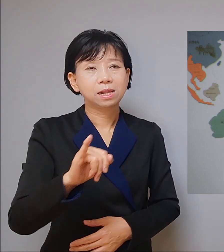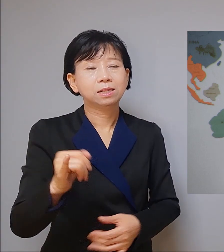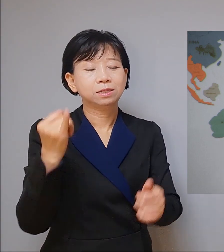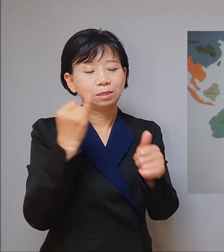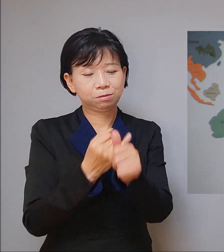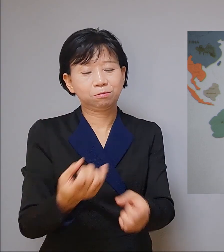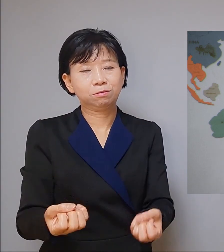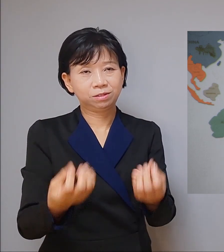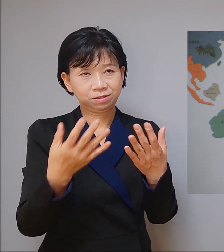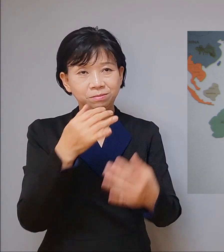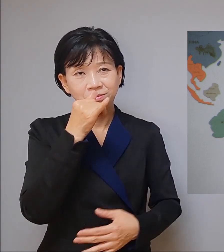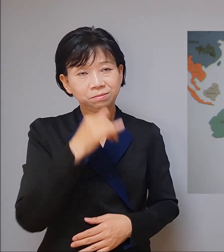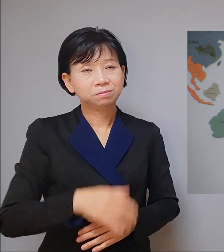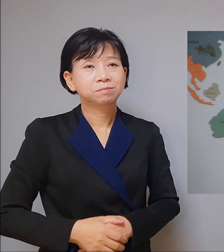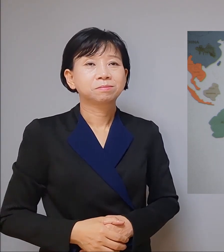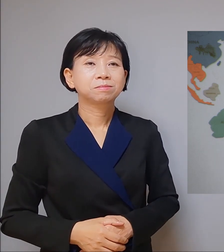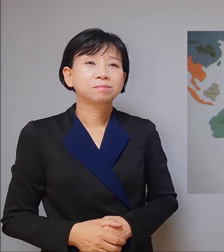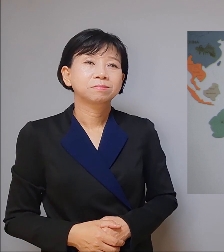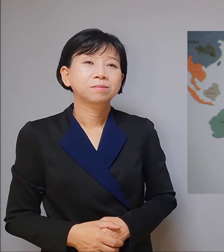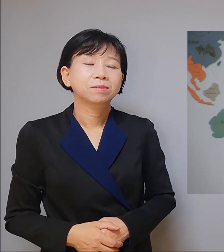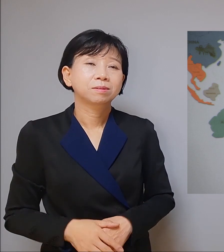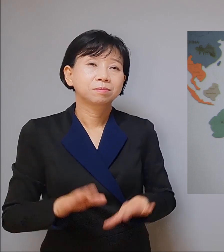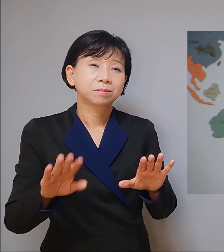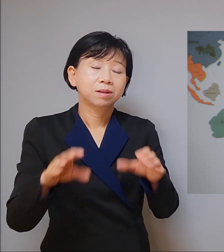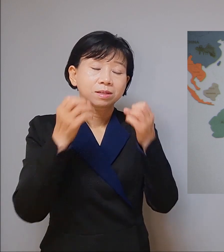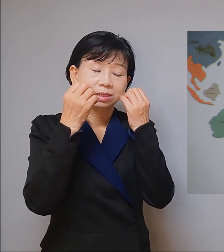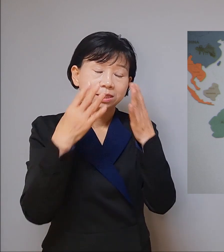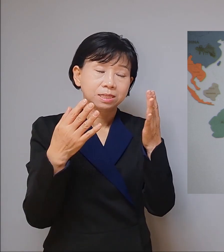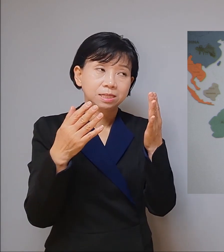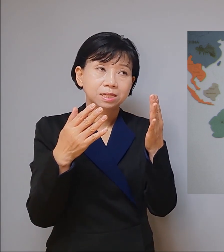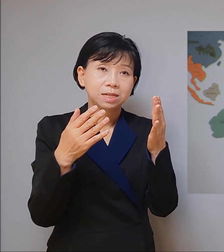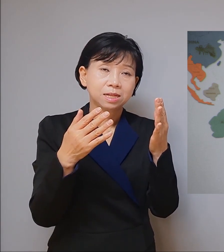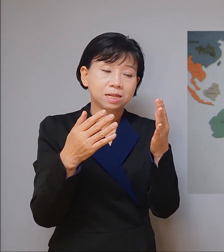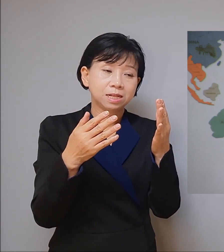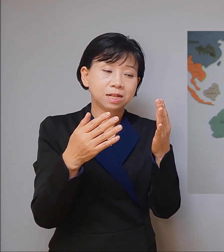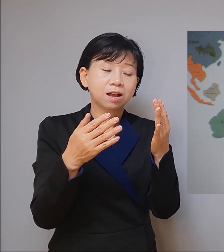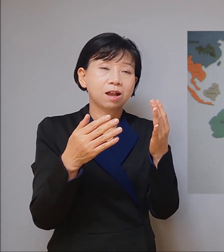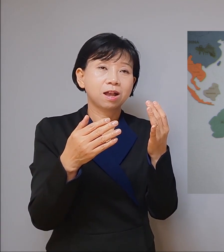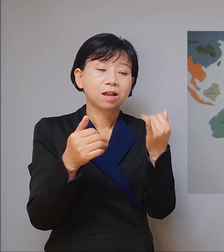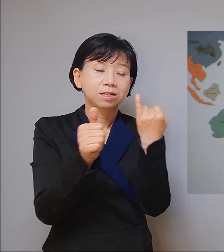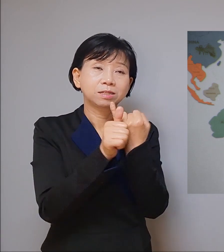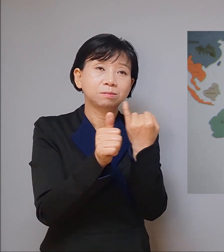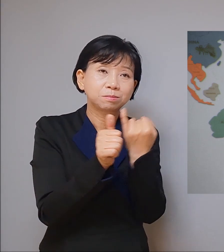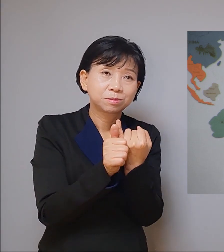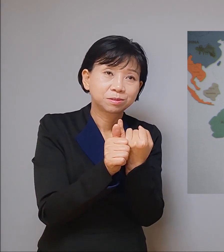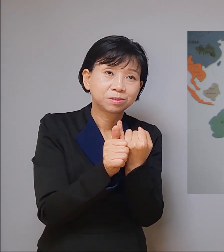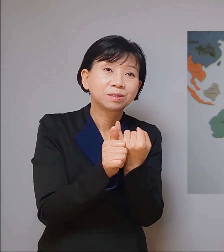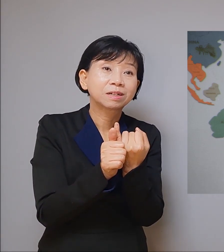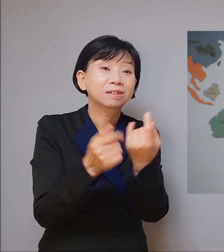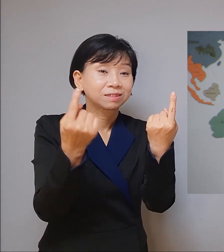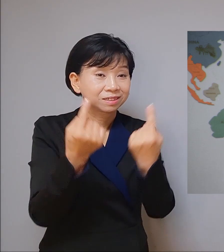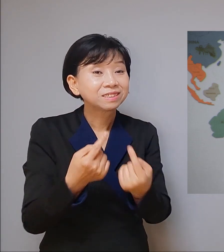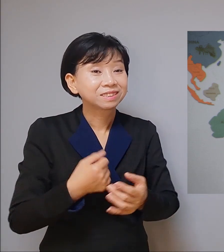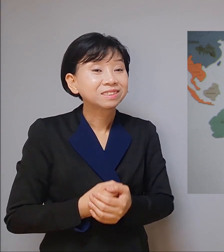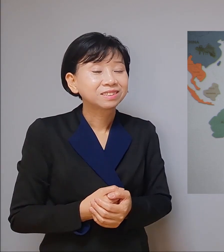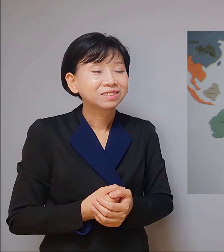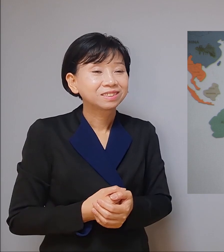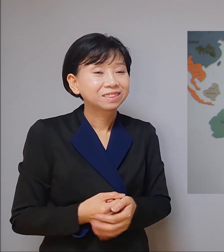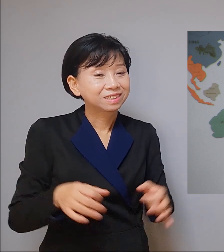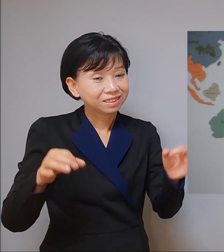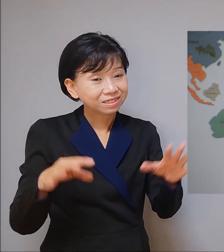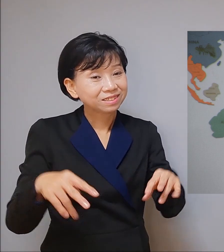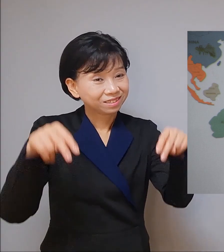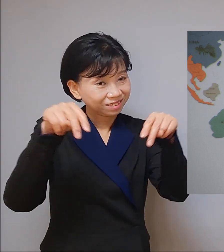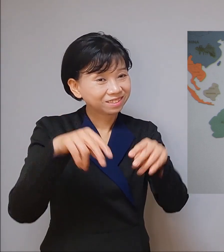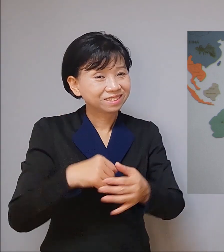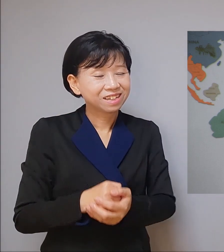전에 결혼한 우리 신랑 신부가 최찬양 형제, 윤주은 자매, 저 뒤에 잠깐 한번 일어날까요? 우리 신혼부부, 우리